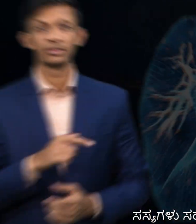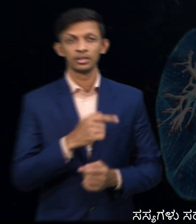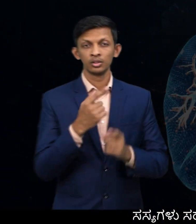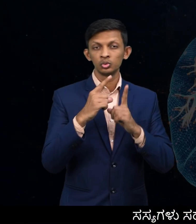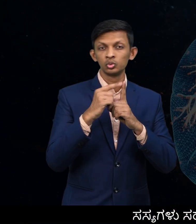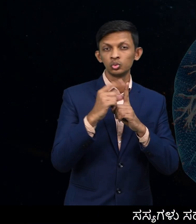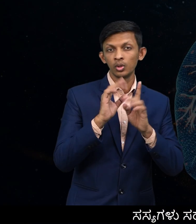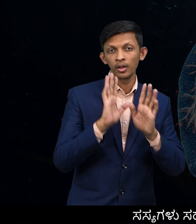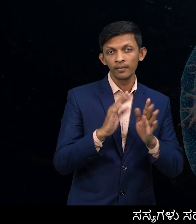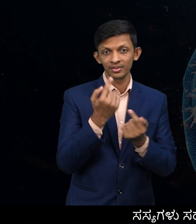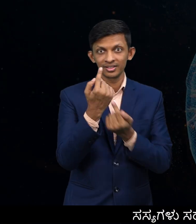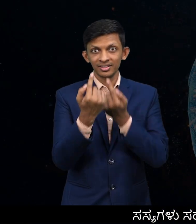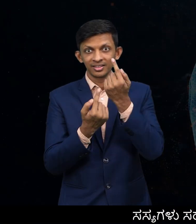ಸಸ್ಯಗಳು ಸಹ ಉಸಿರಾಡುತ್ತವೆಯೇ?